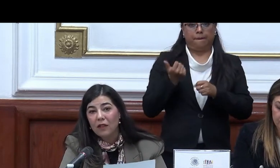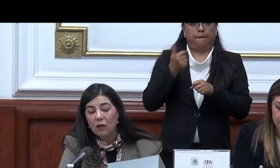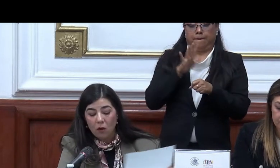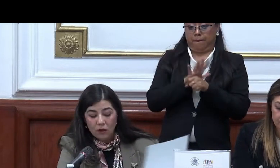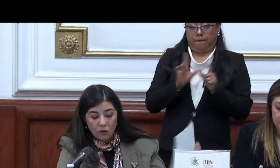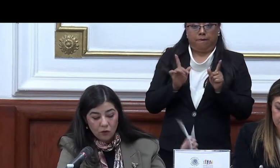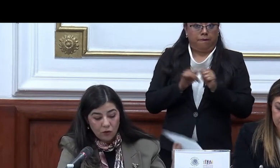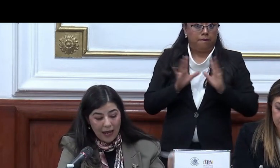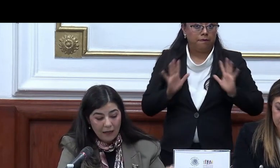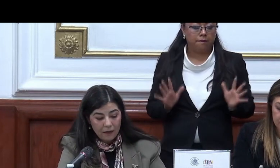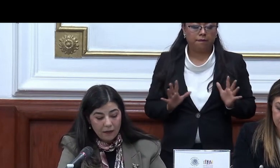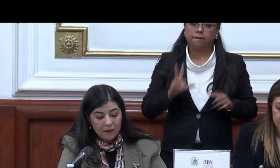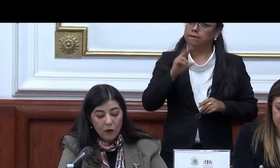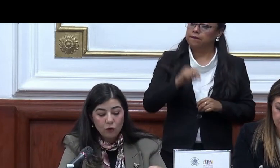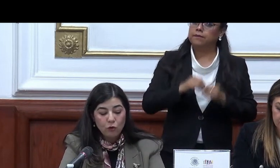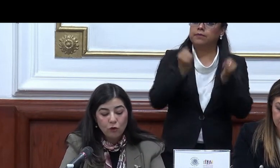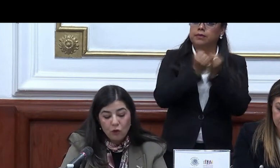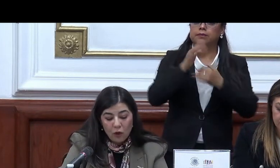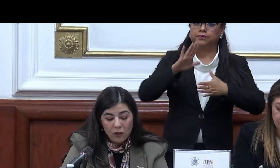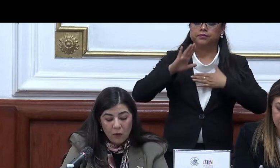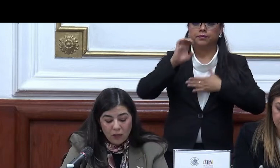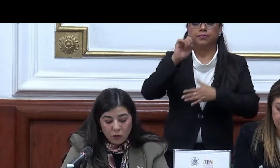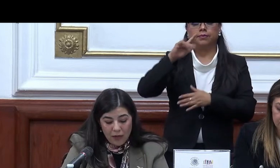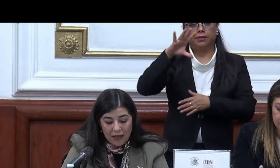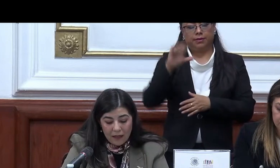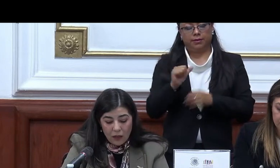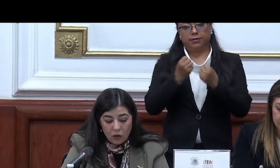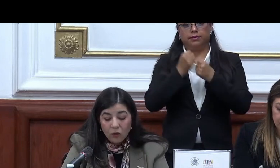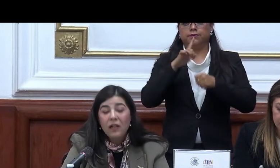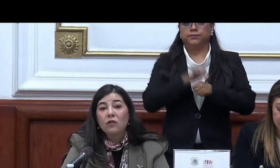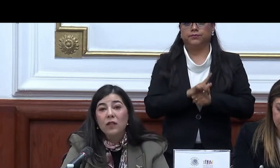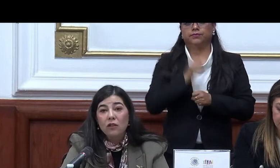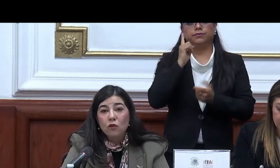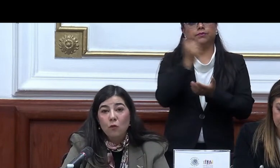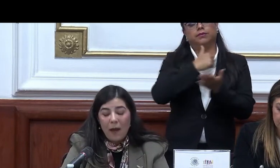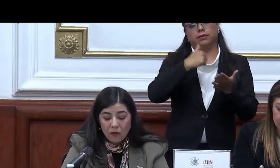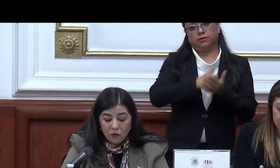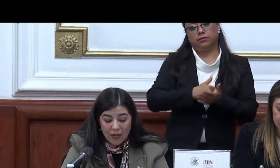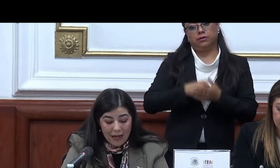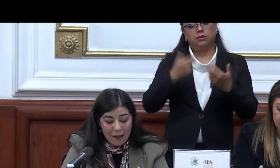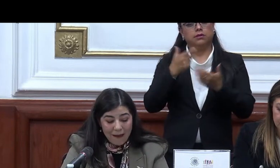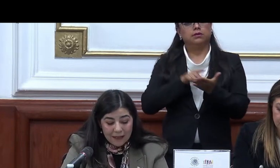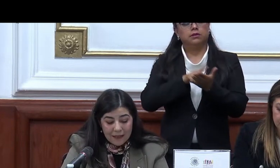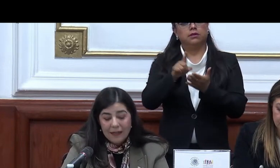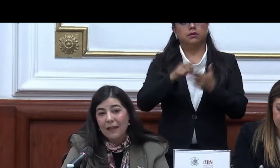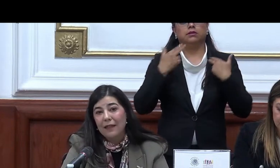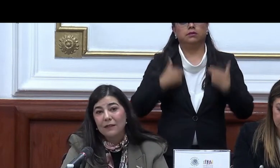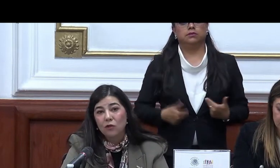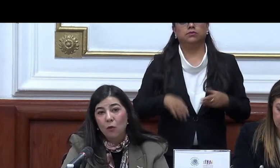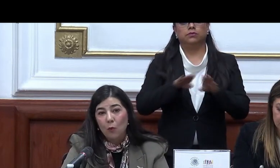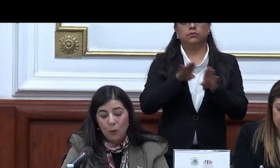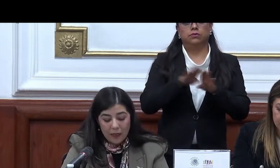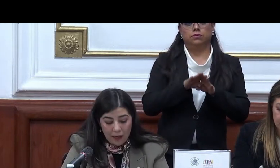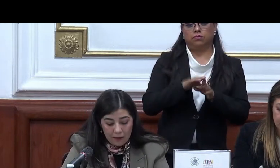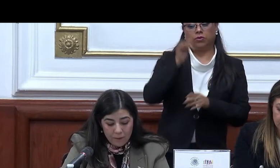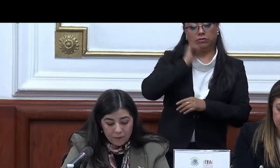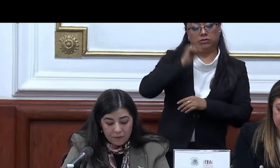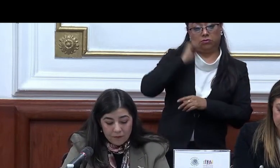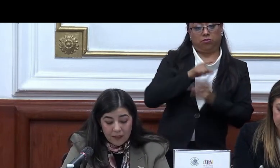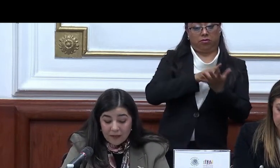compromiso ético y social de construcción de una ciudad donde los derechos humanos sean la base de cada decisión